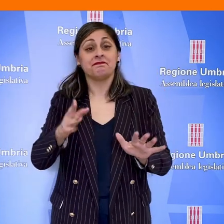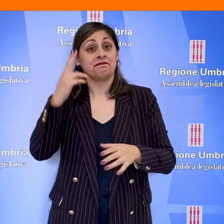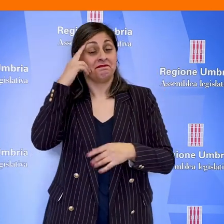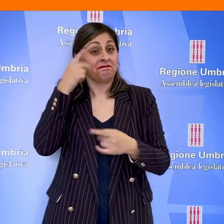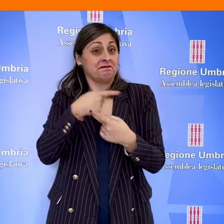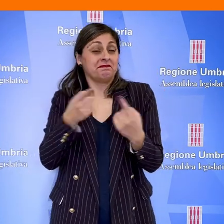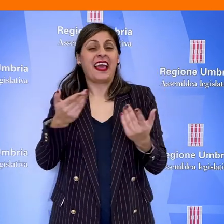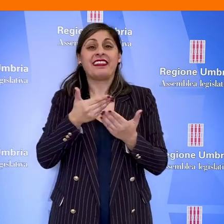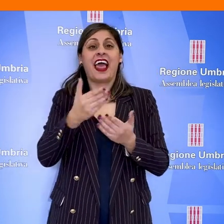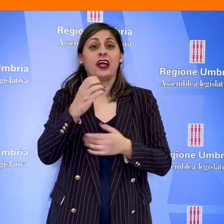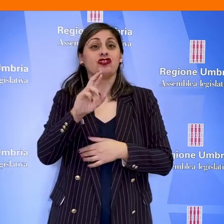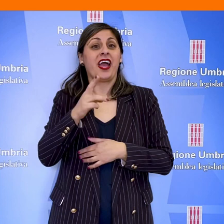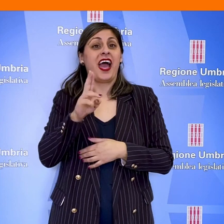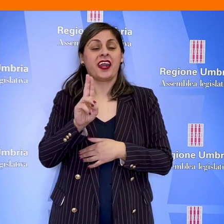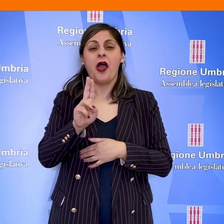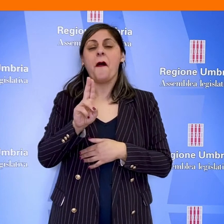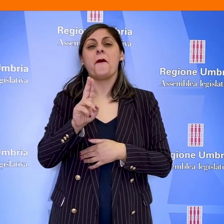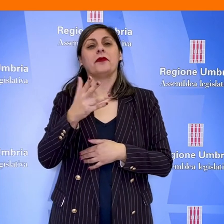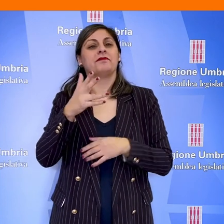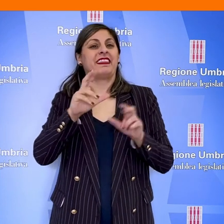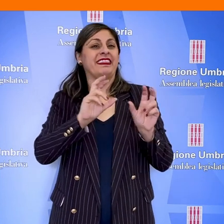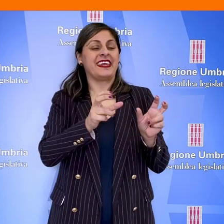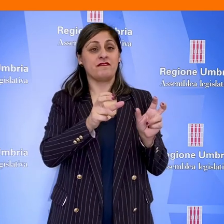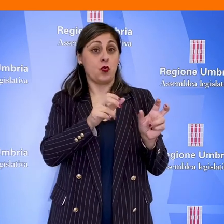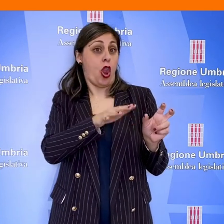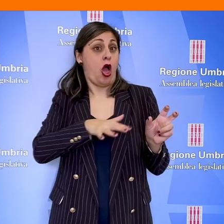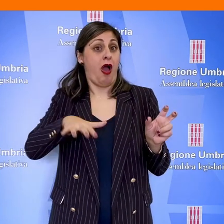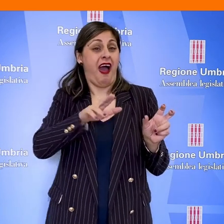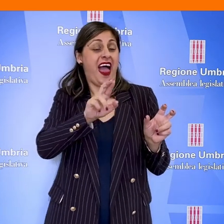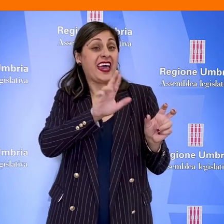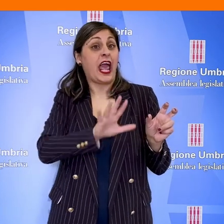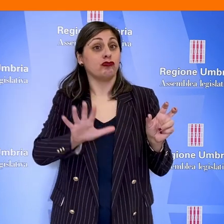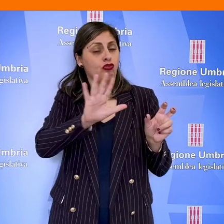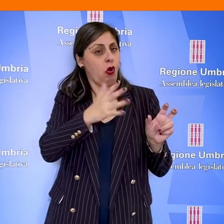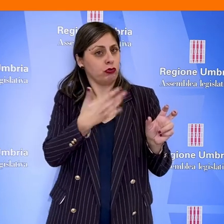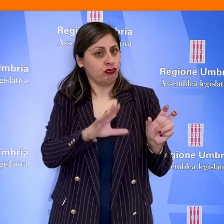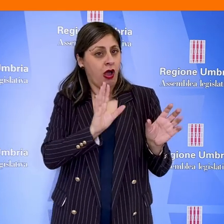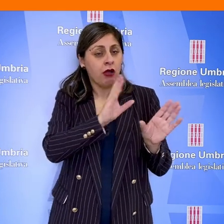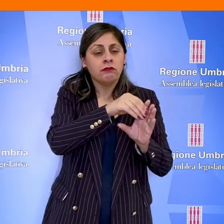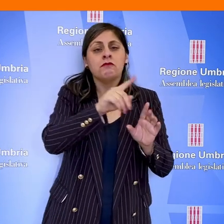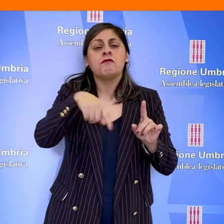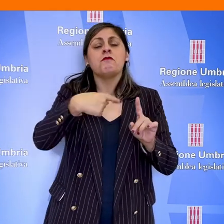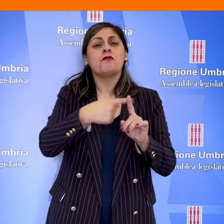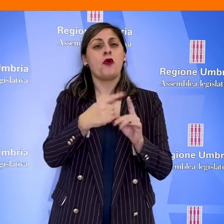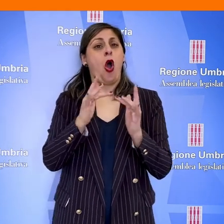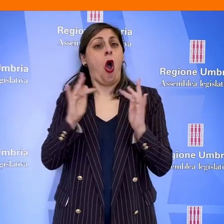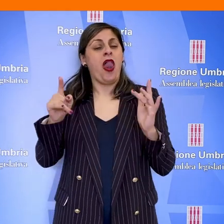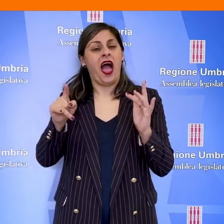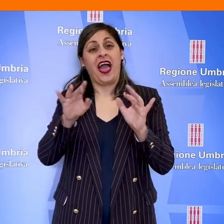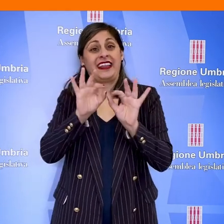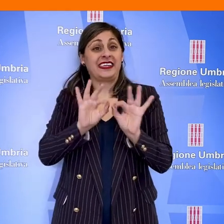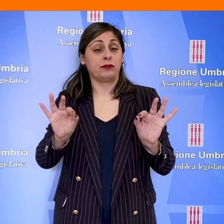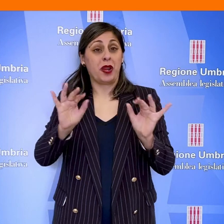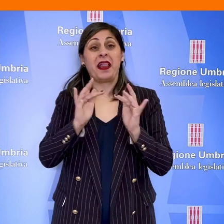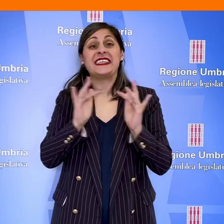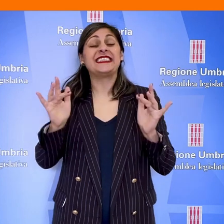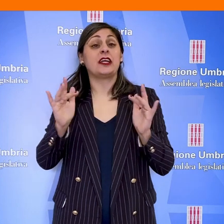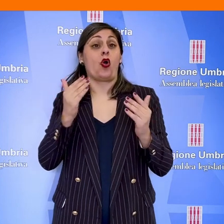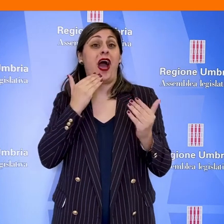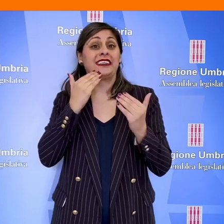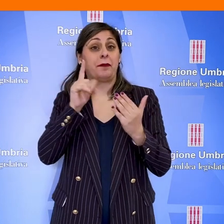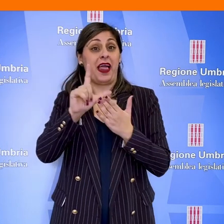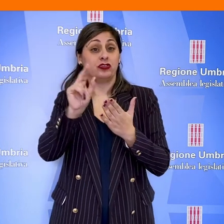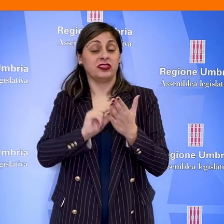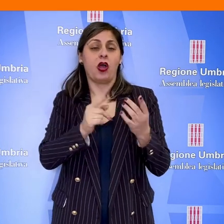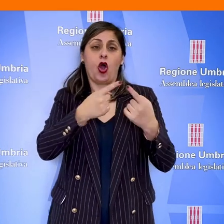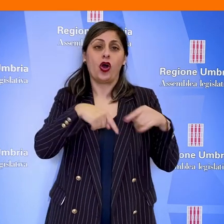che TeleCRU va in onda sulle emittenti televisive della Regione, è disponibile anche in rete sul sito dell'Assemblea